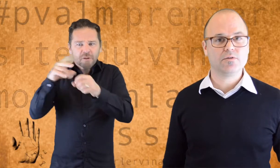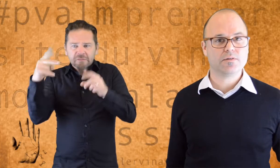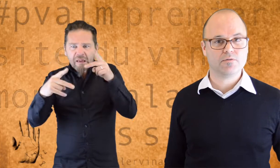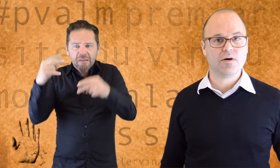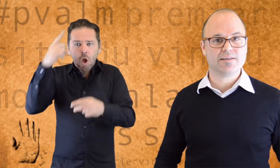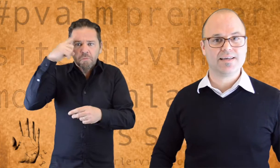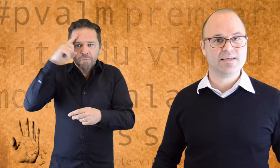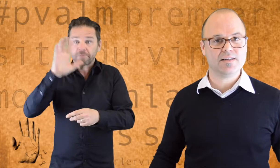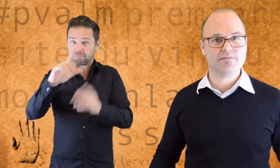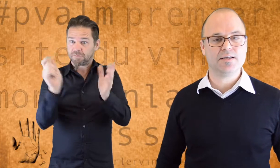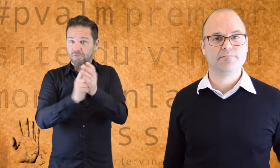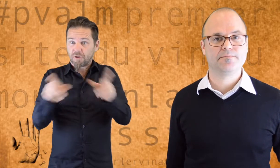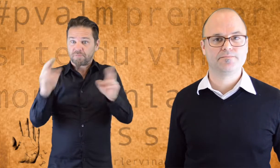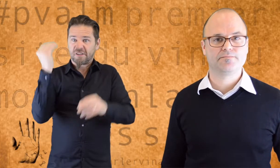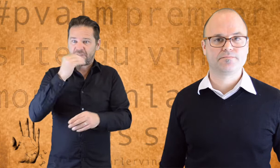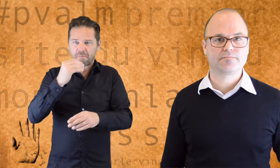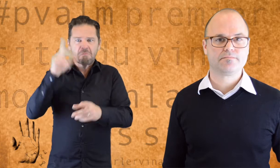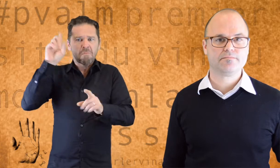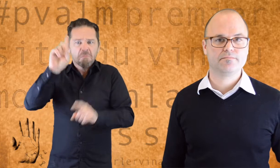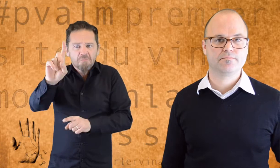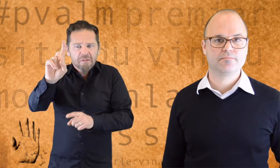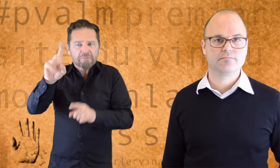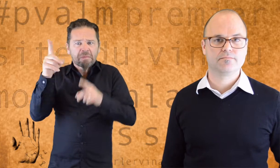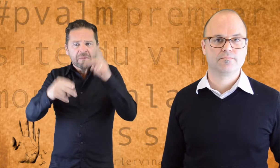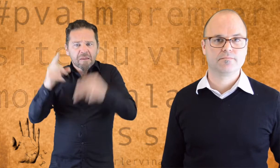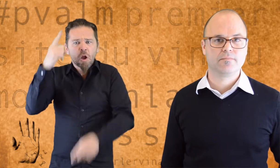est-ce qu'on doit tailler les vignes.